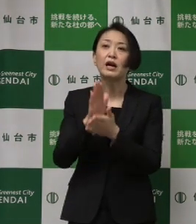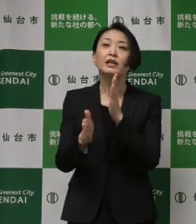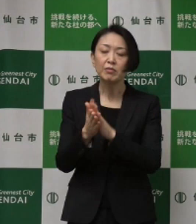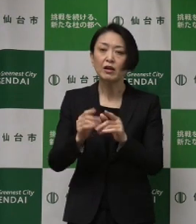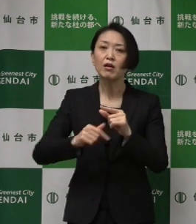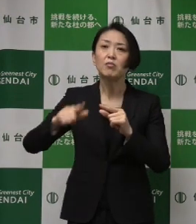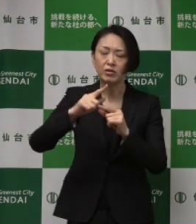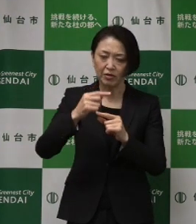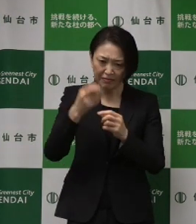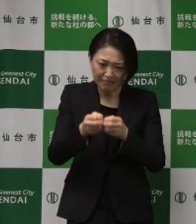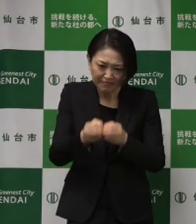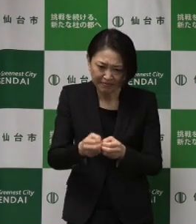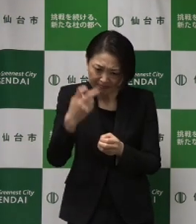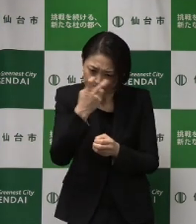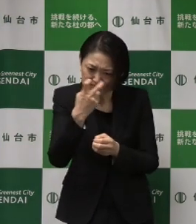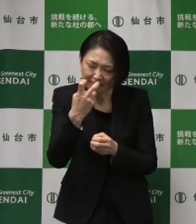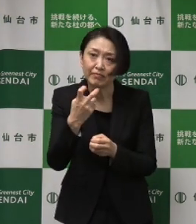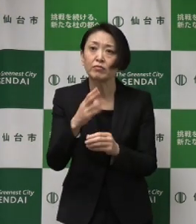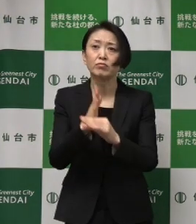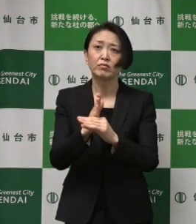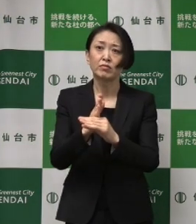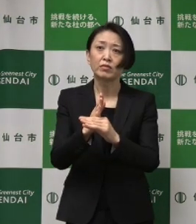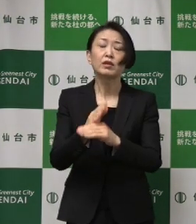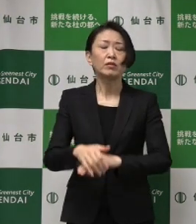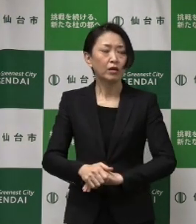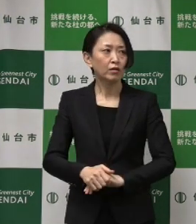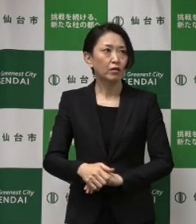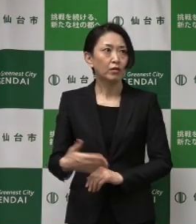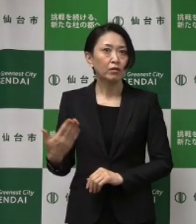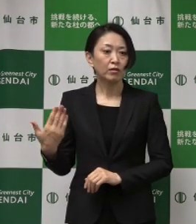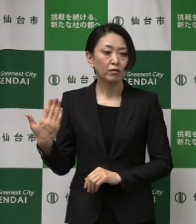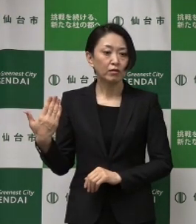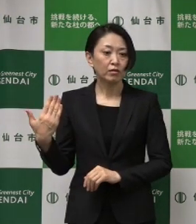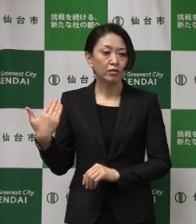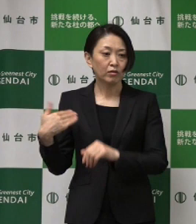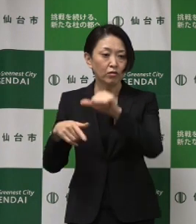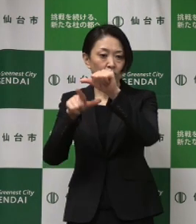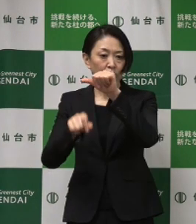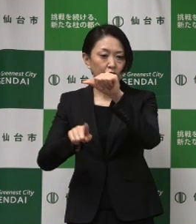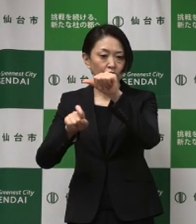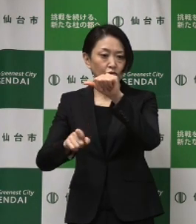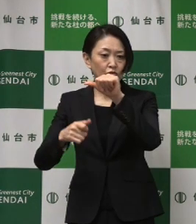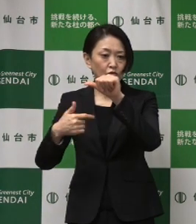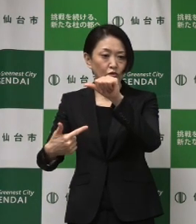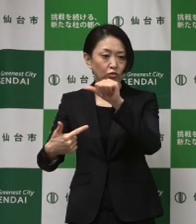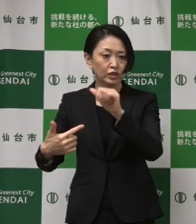ですけれども、そこの中で、16日までの週だったでしょう